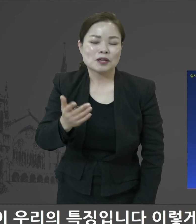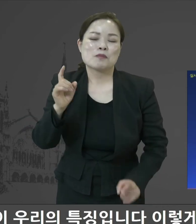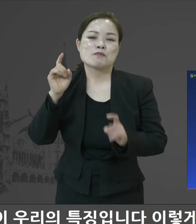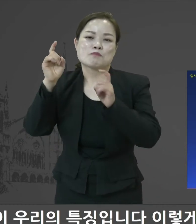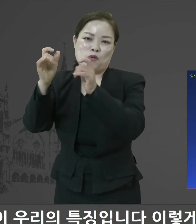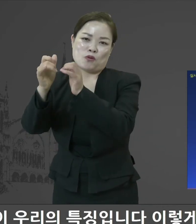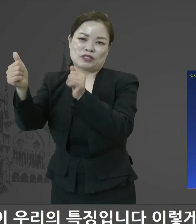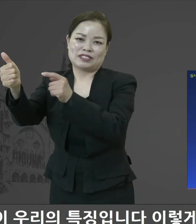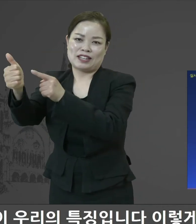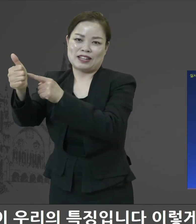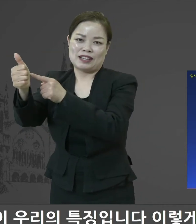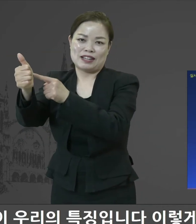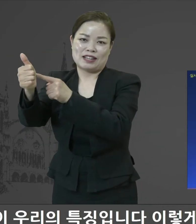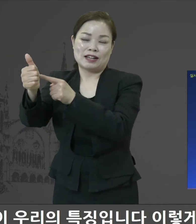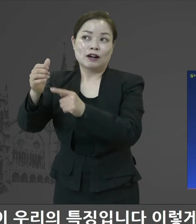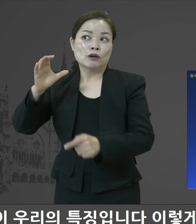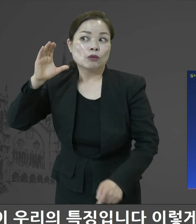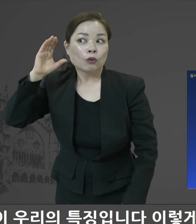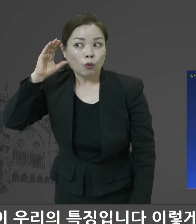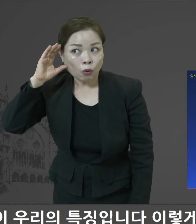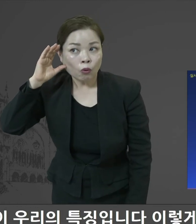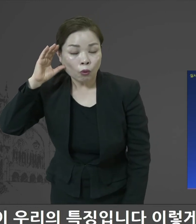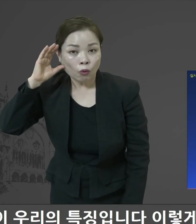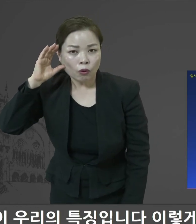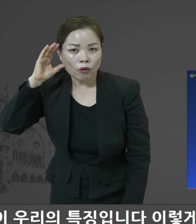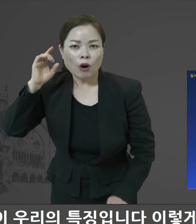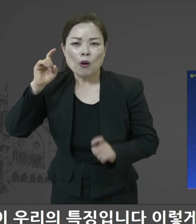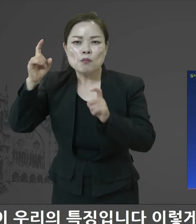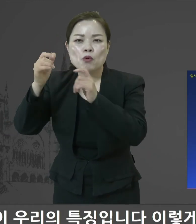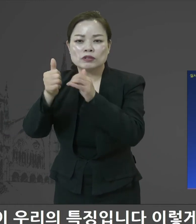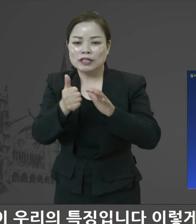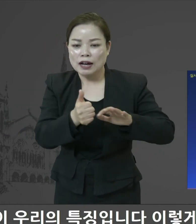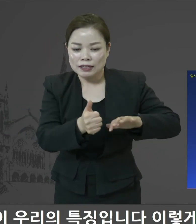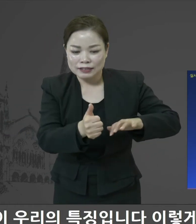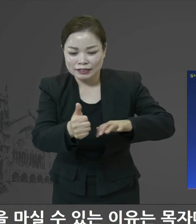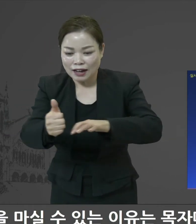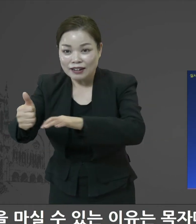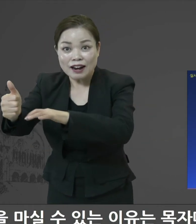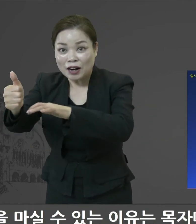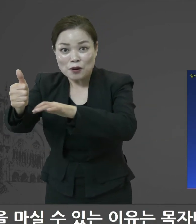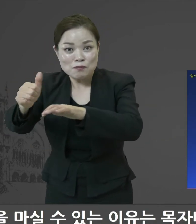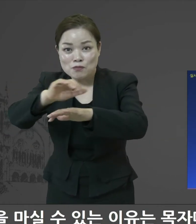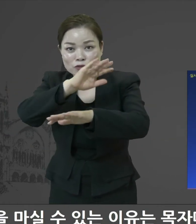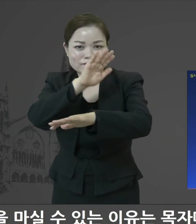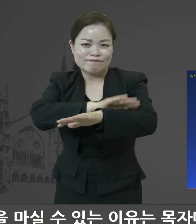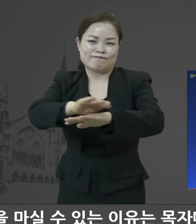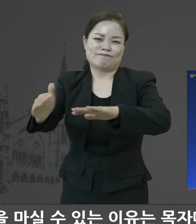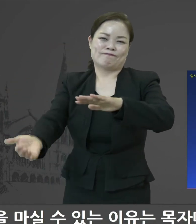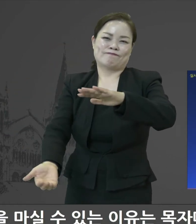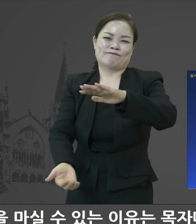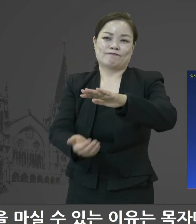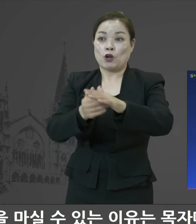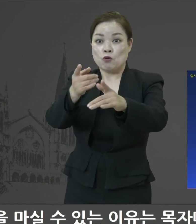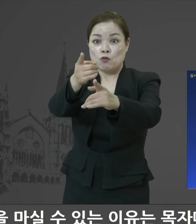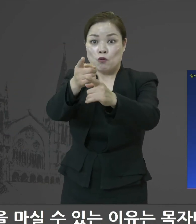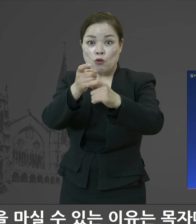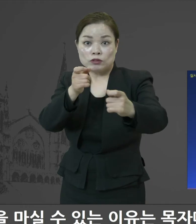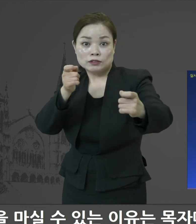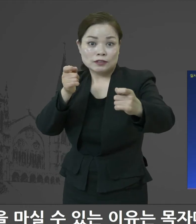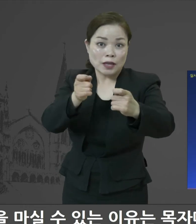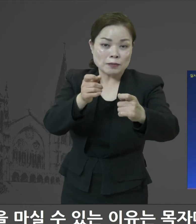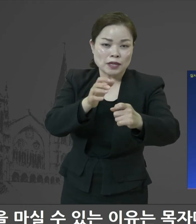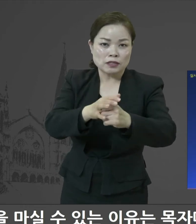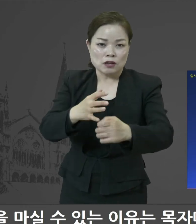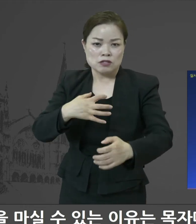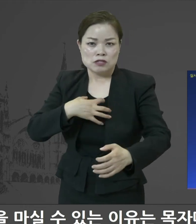때문입니다. 목자의 음성을 듣고 목자만 따라가면 모든 것이 형통합니다. 원수가 나타나도, 위험한